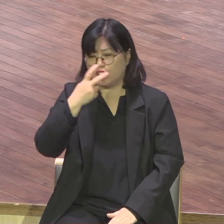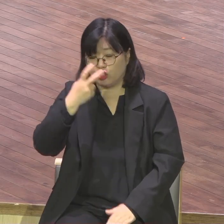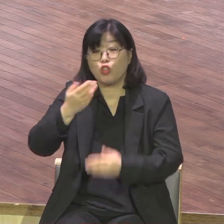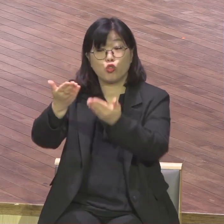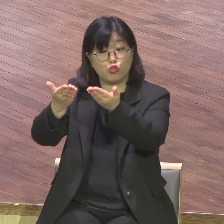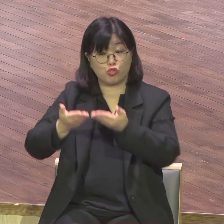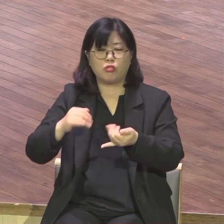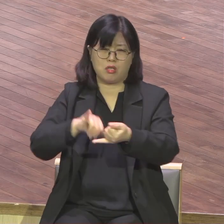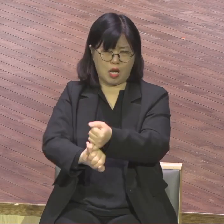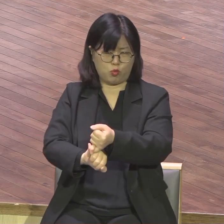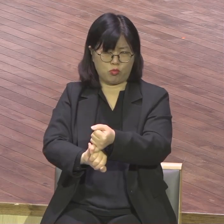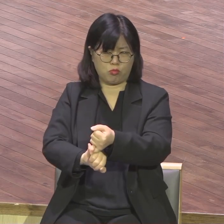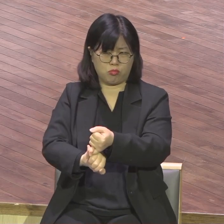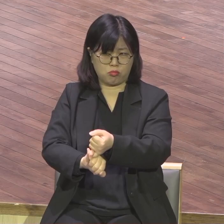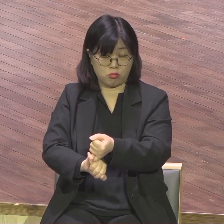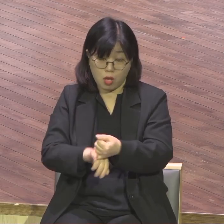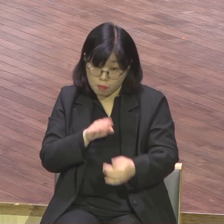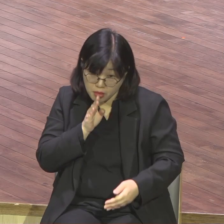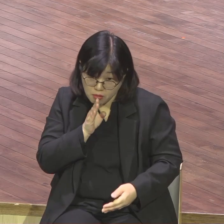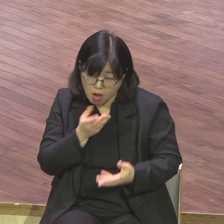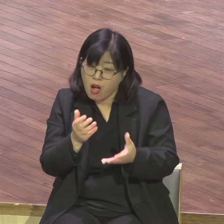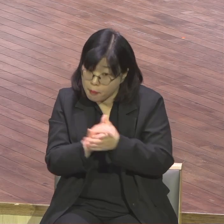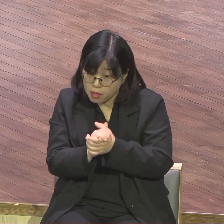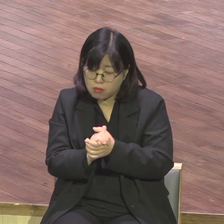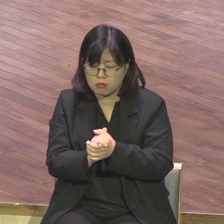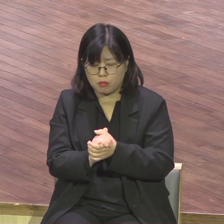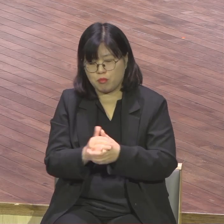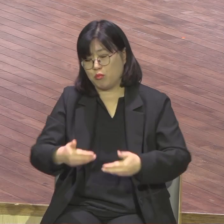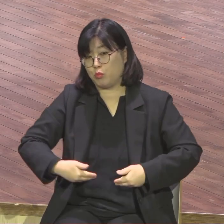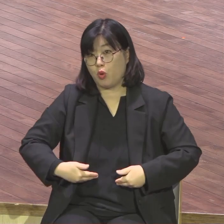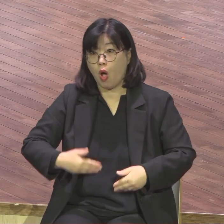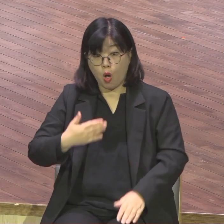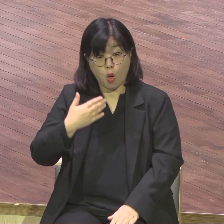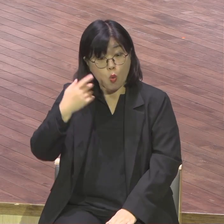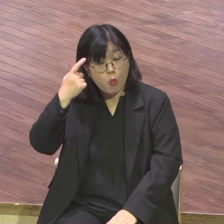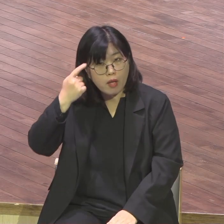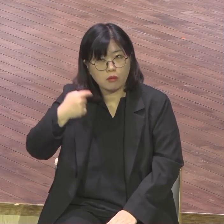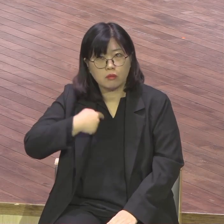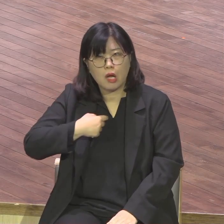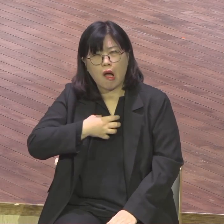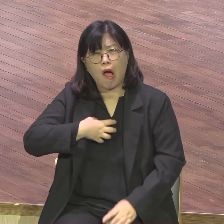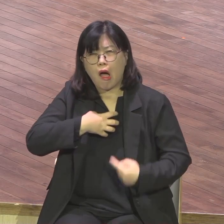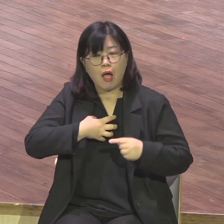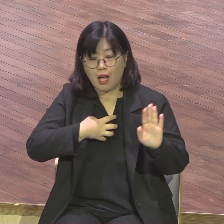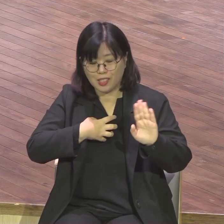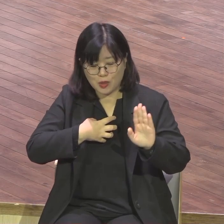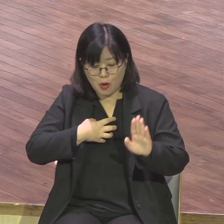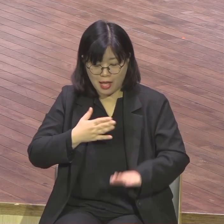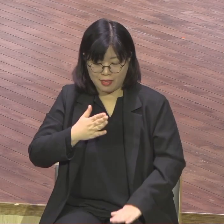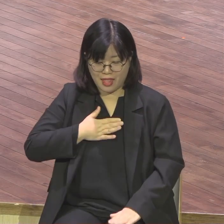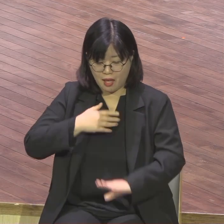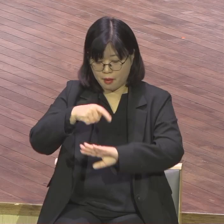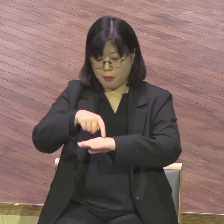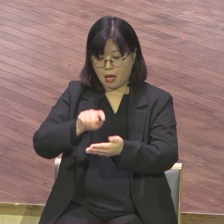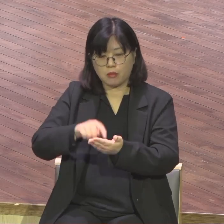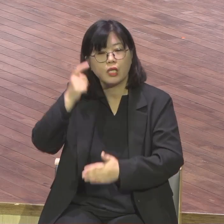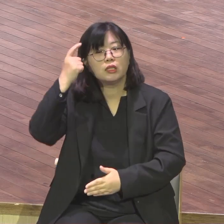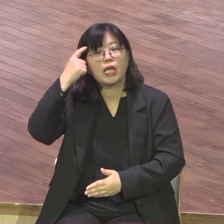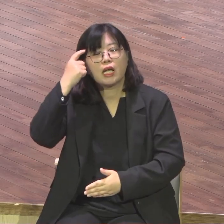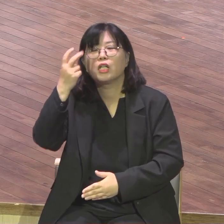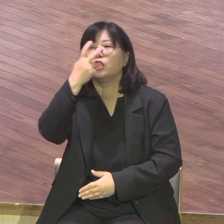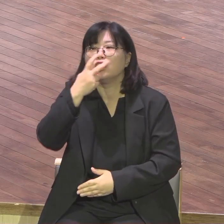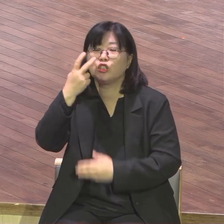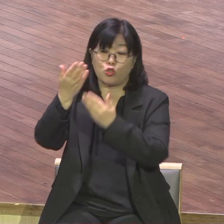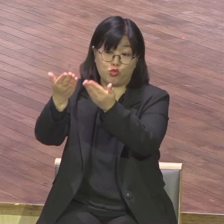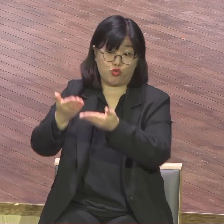이것이 아멘 되기 바랍니다. 마음과 생각을 지키시리라. 사도 바울은 우리가 창세기 3장 현장